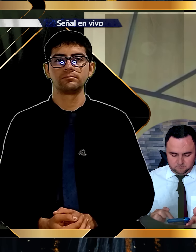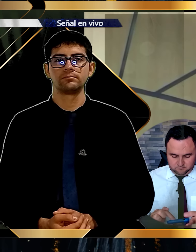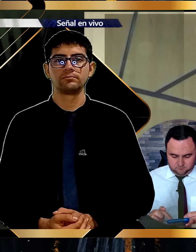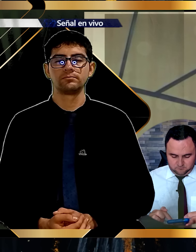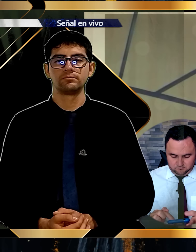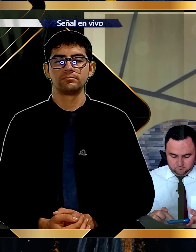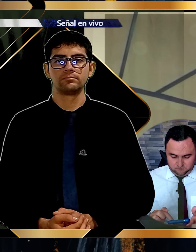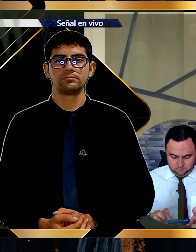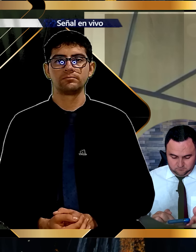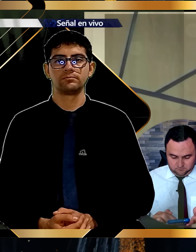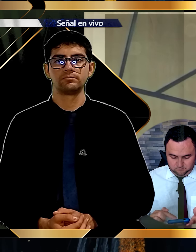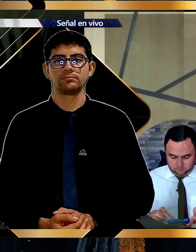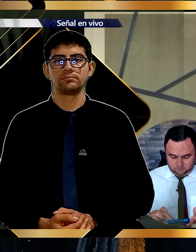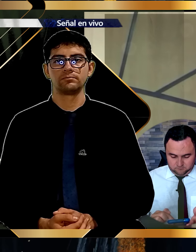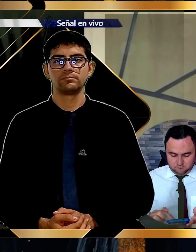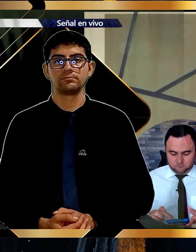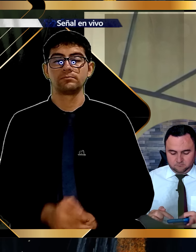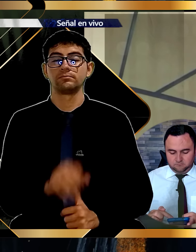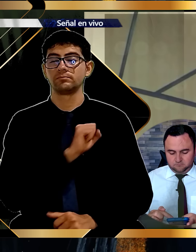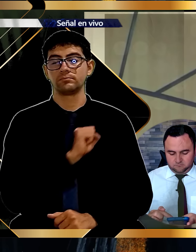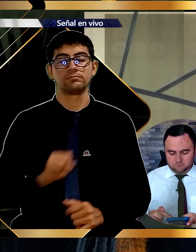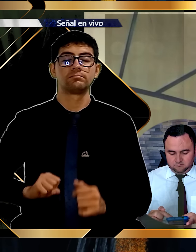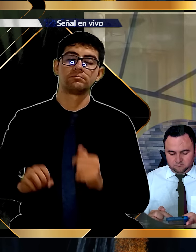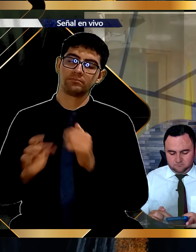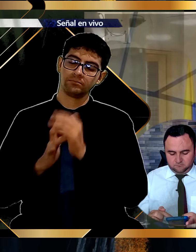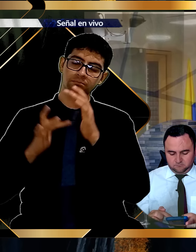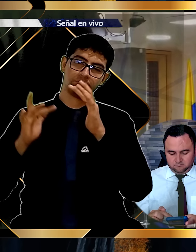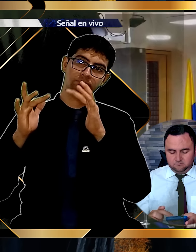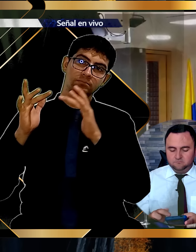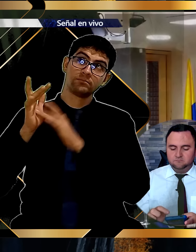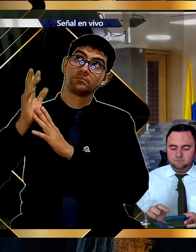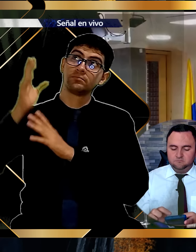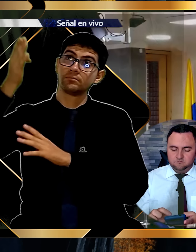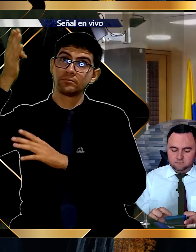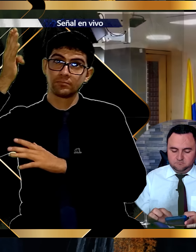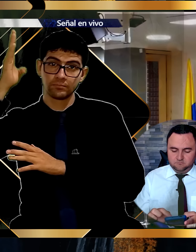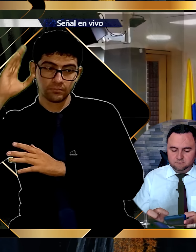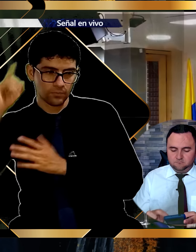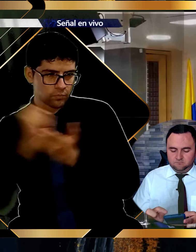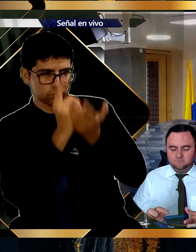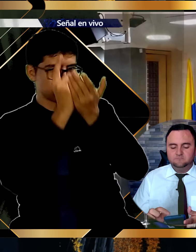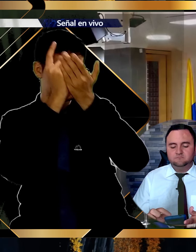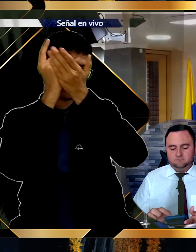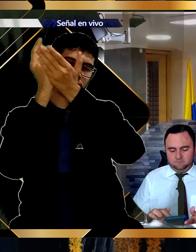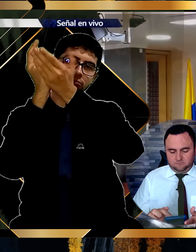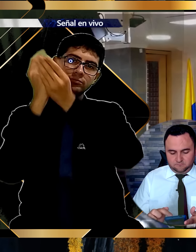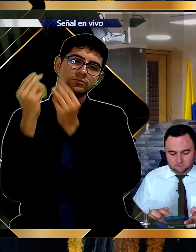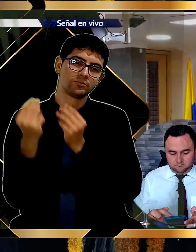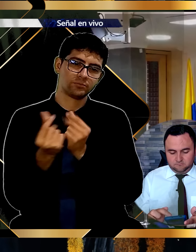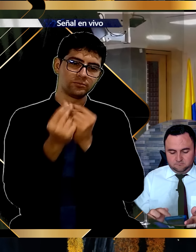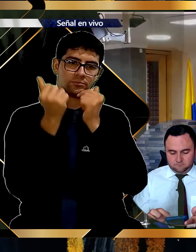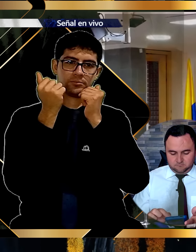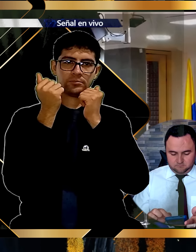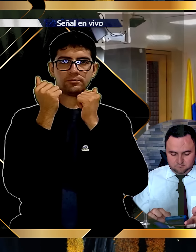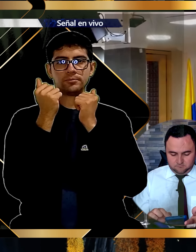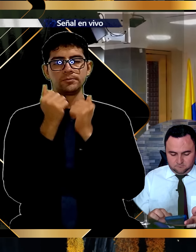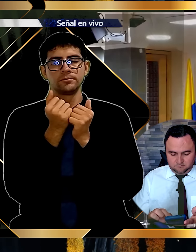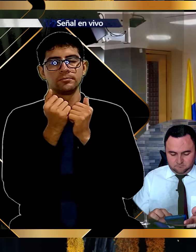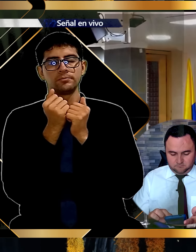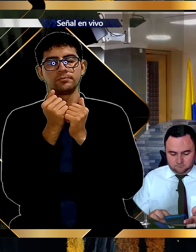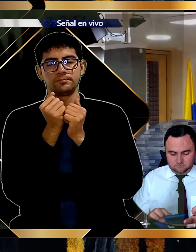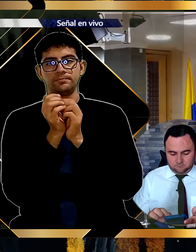El Señor dice a David que vendrá como ladrón en la noche. Escuche, escuche bien antes de decir amén. Porque es que tenemos